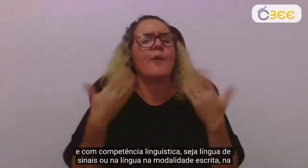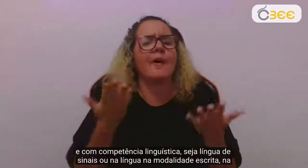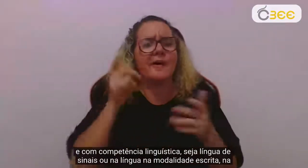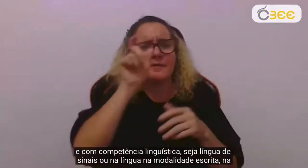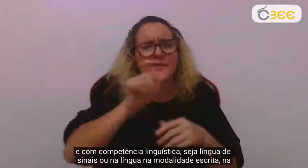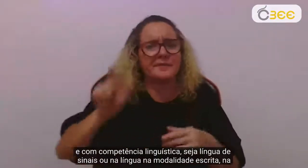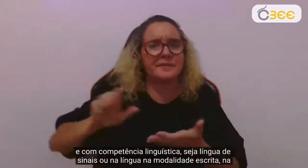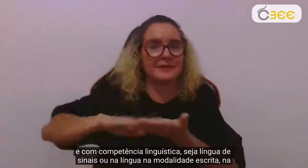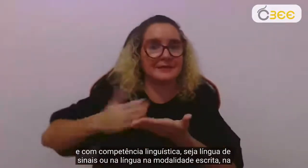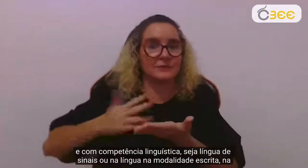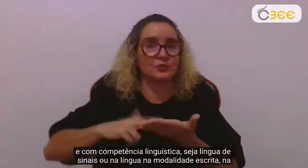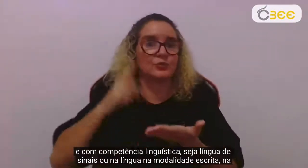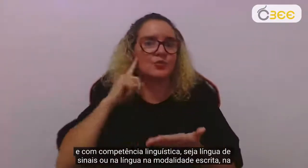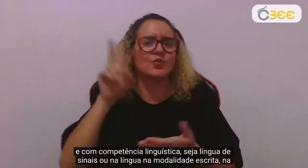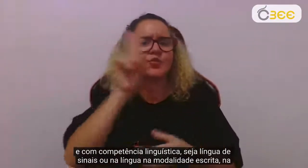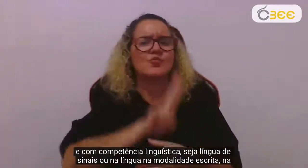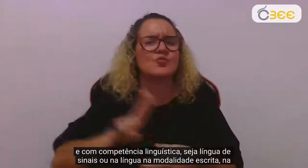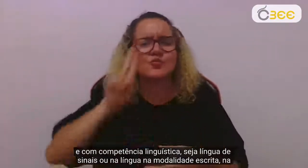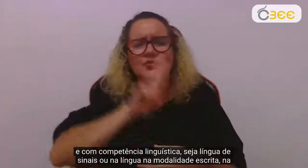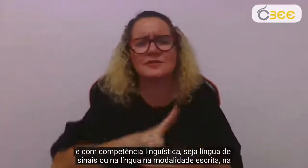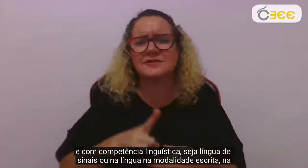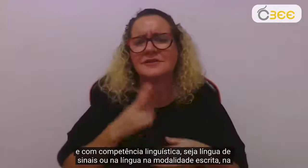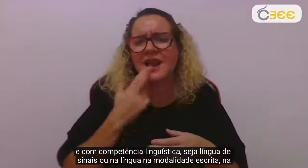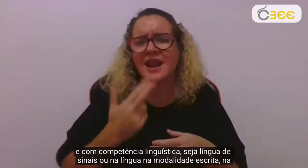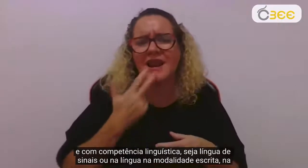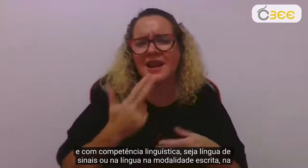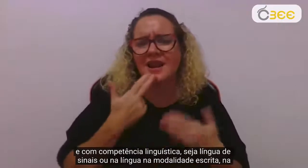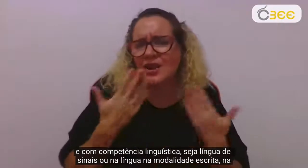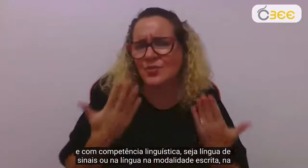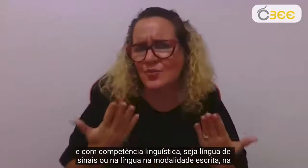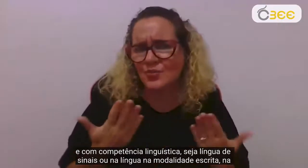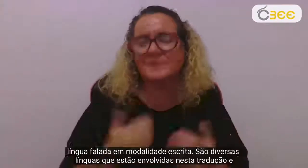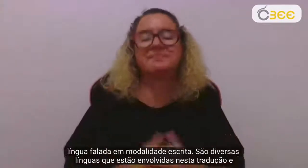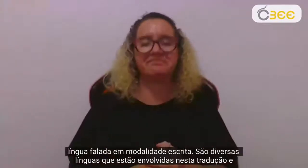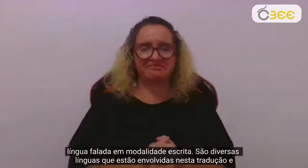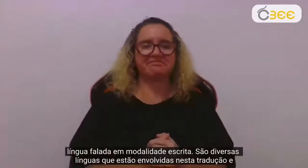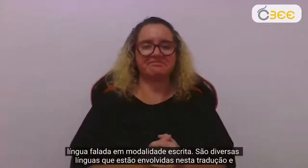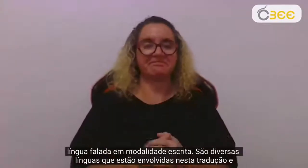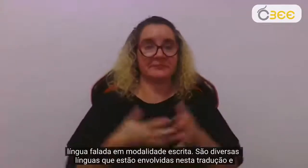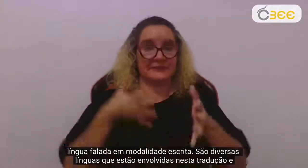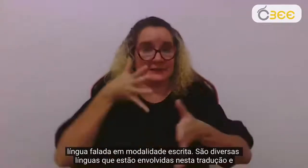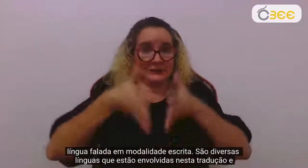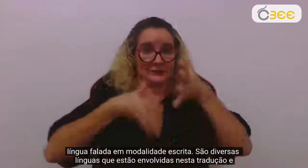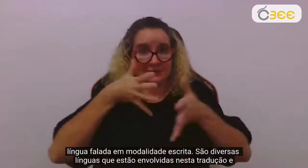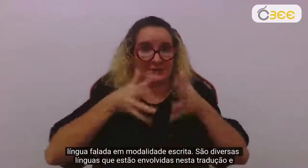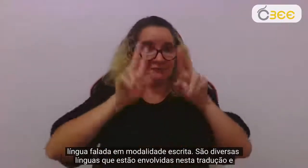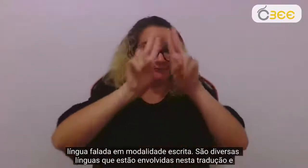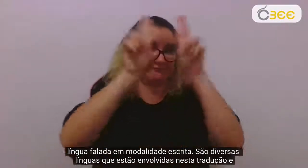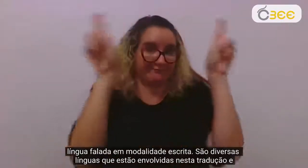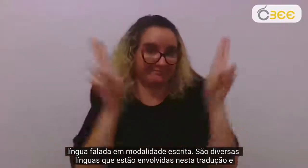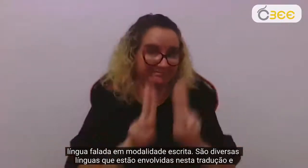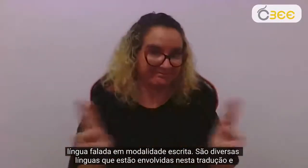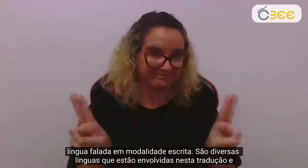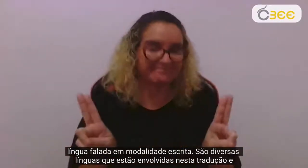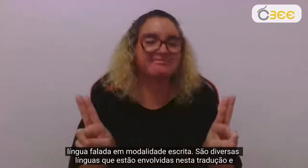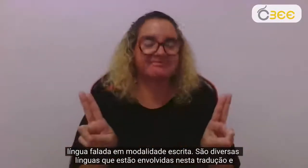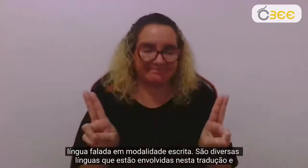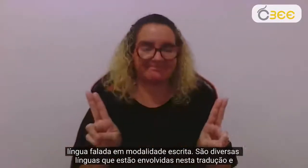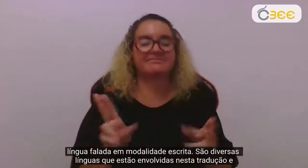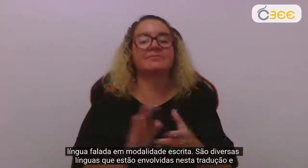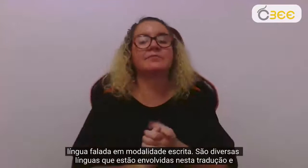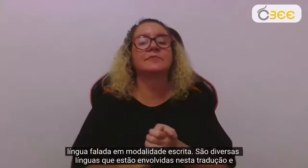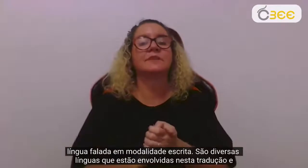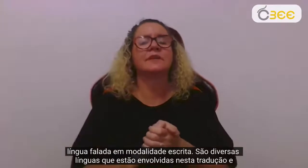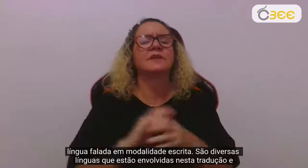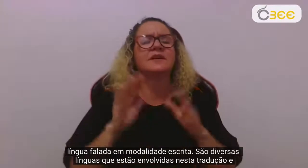sinais ou na modalidade escrita, na língua falada em modalidade escrita. São